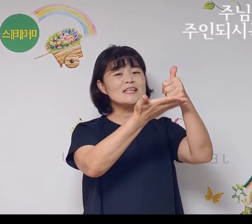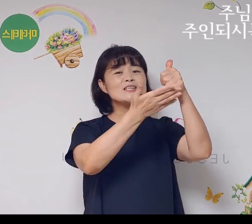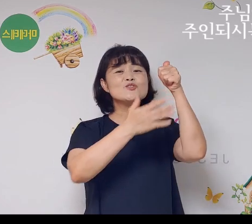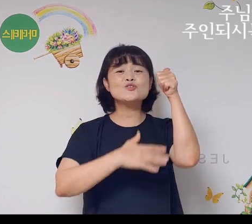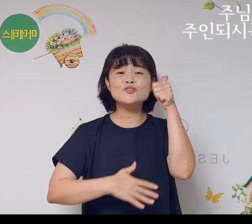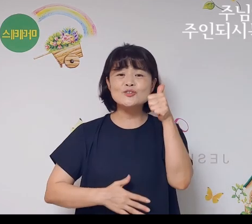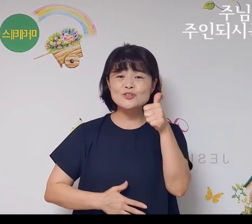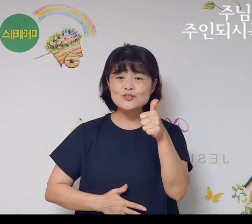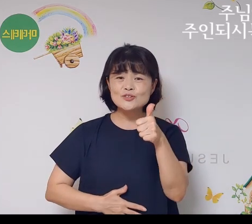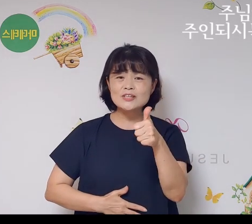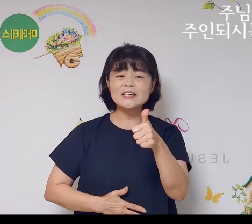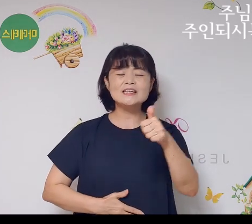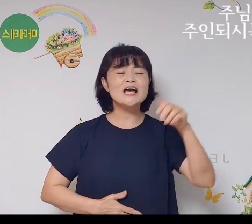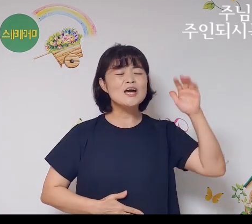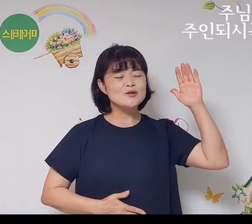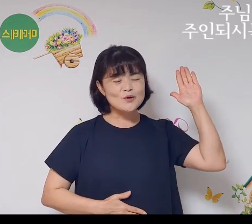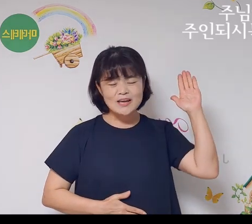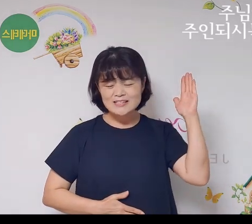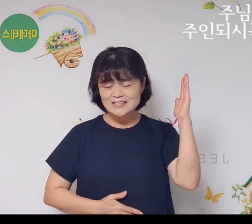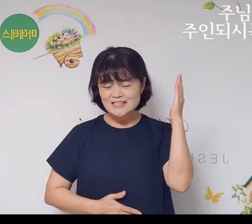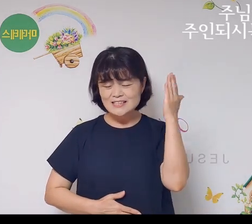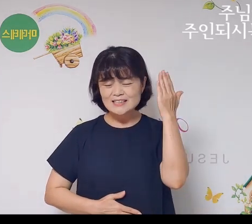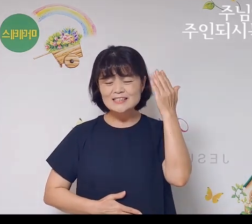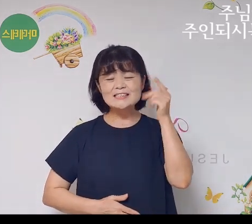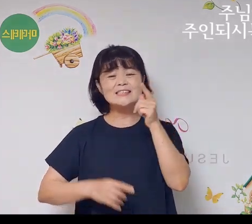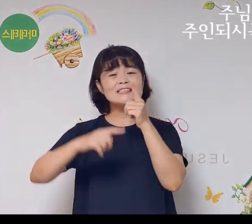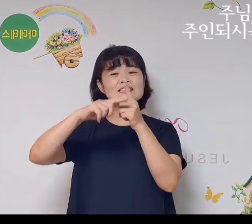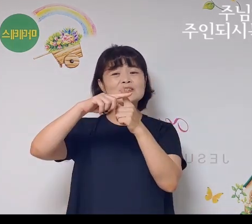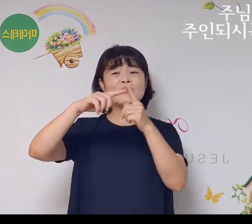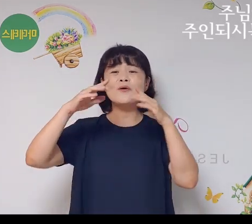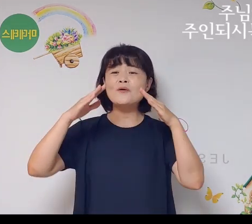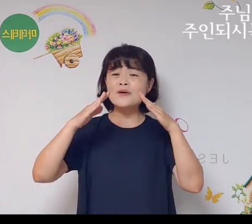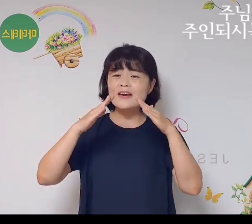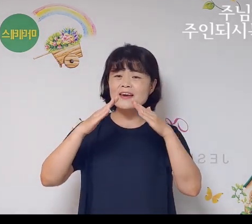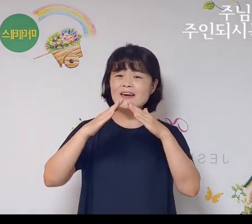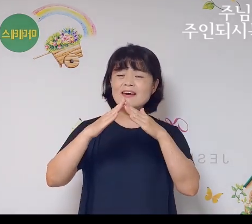주님이 주인 되시는 교회,